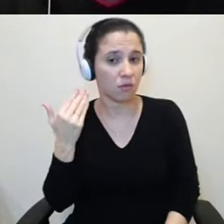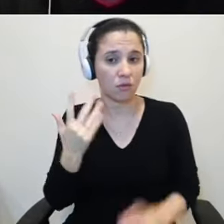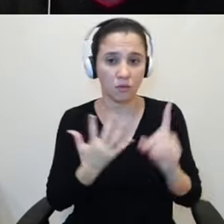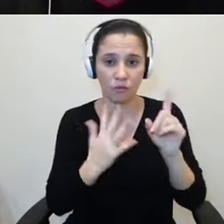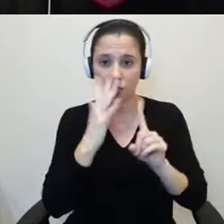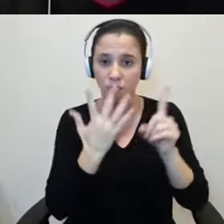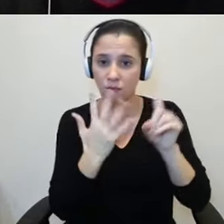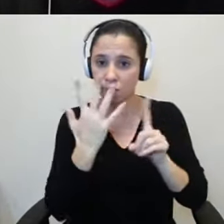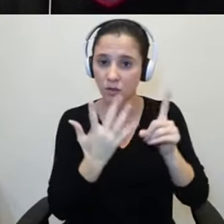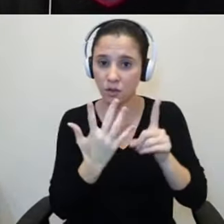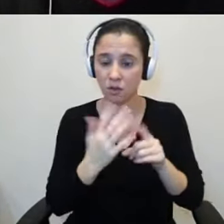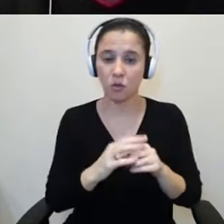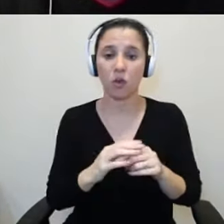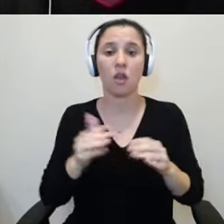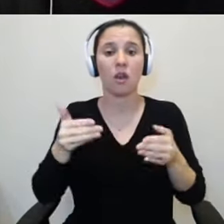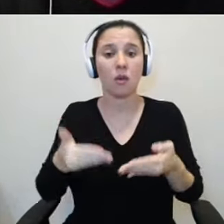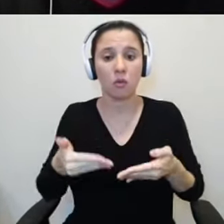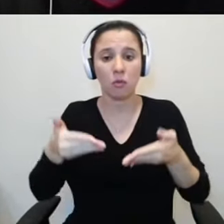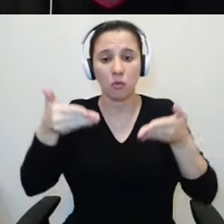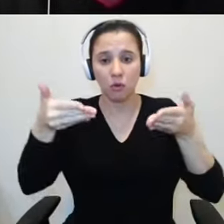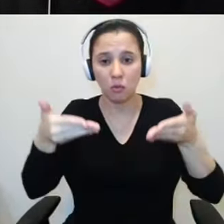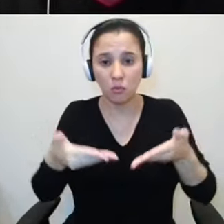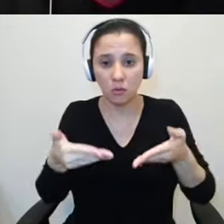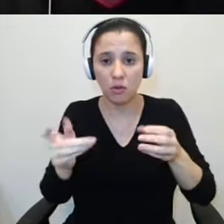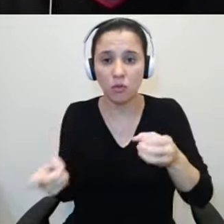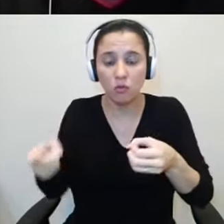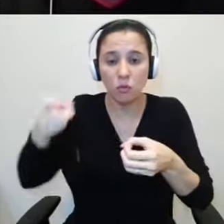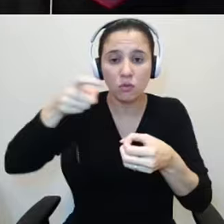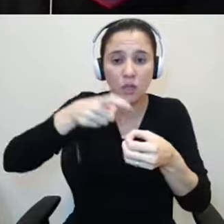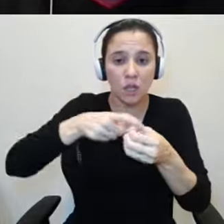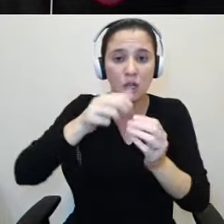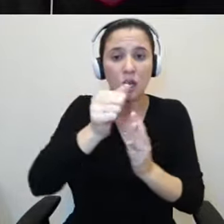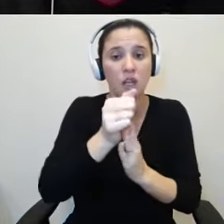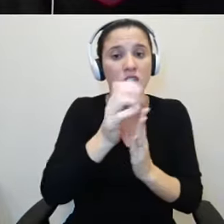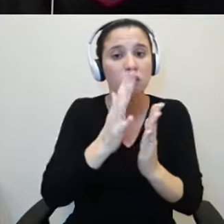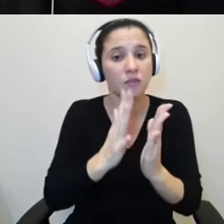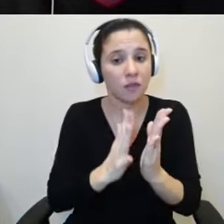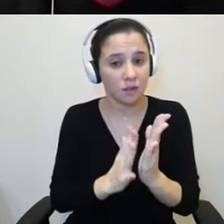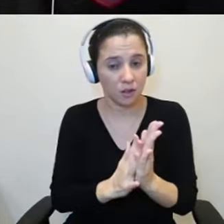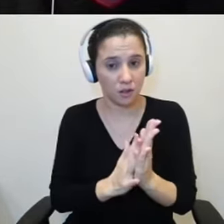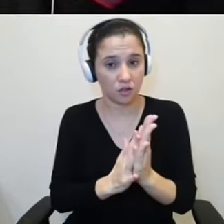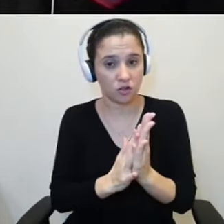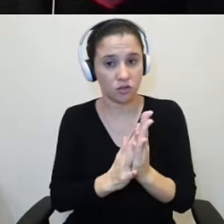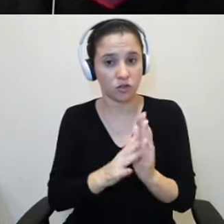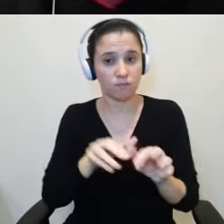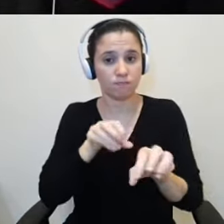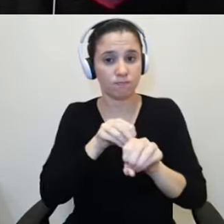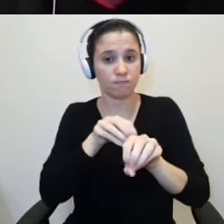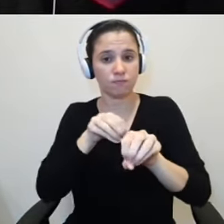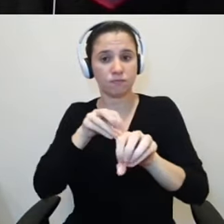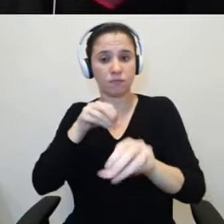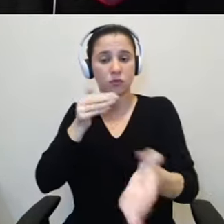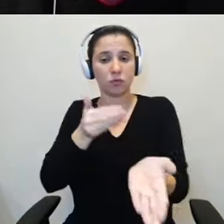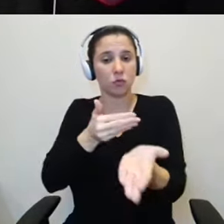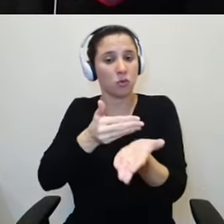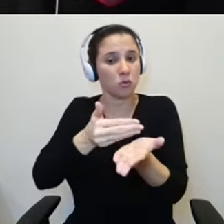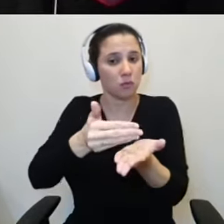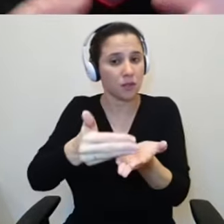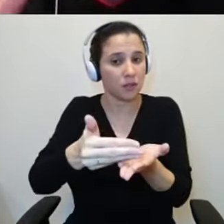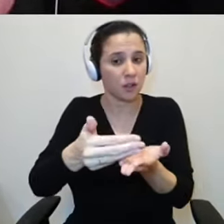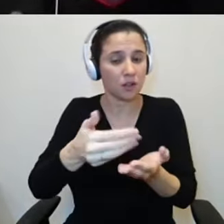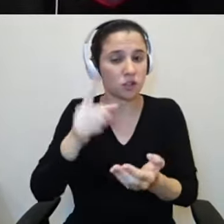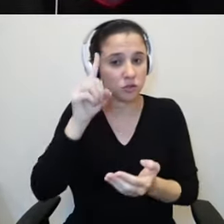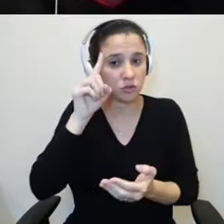mais atividades de maneira remota a partir do dia 20 de julho. A proposta que nós estamos colocando, pessoal, é que